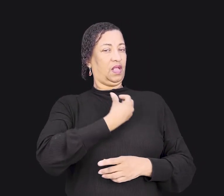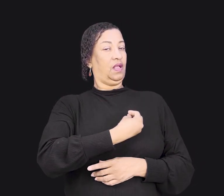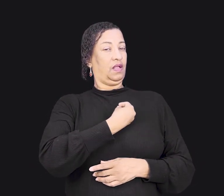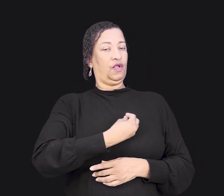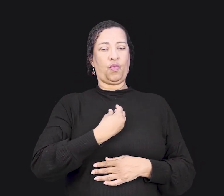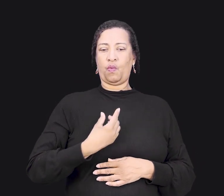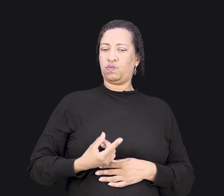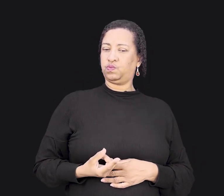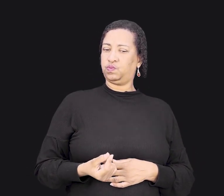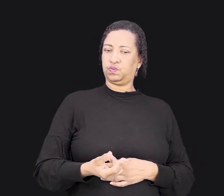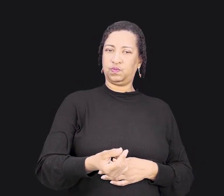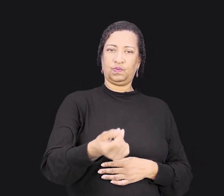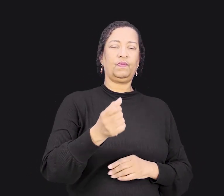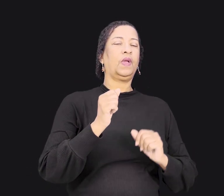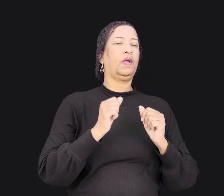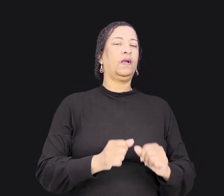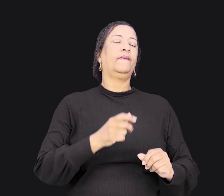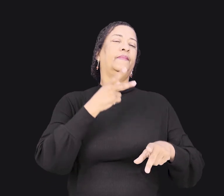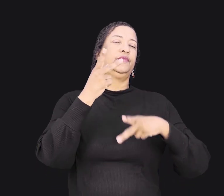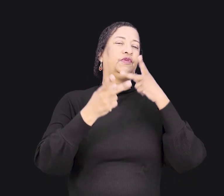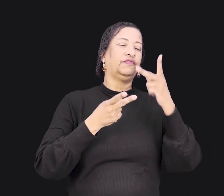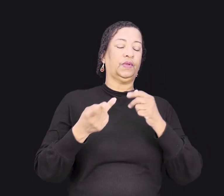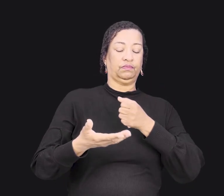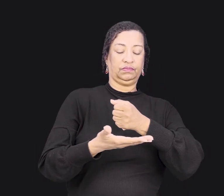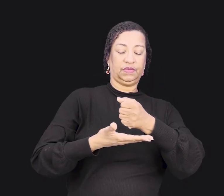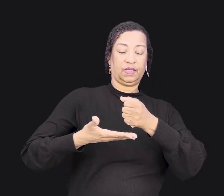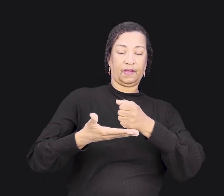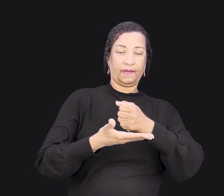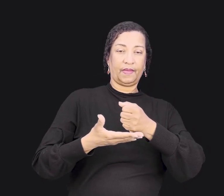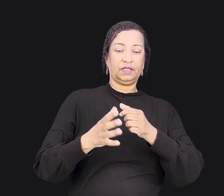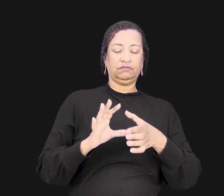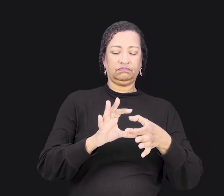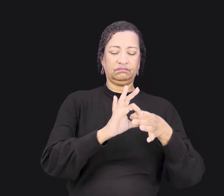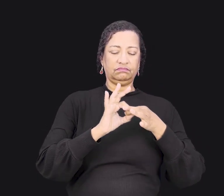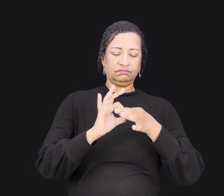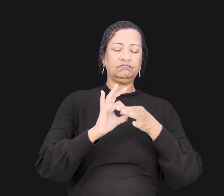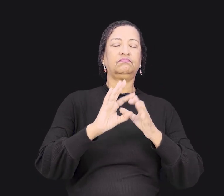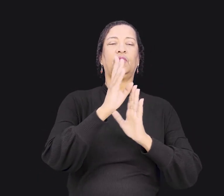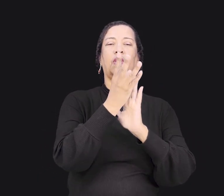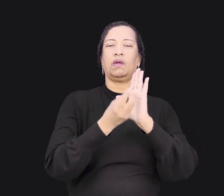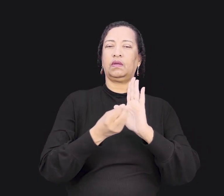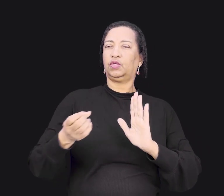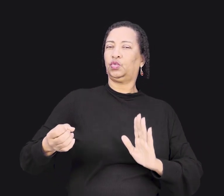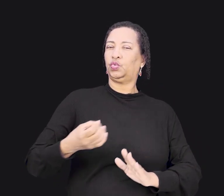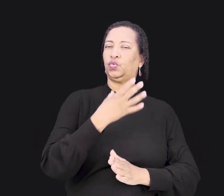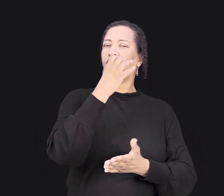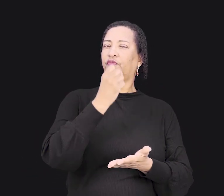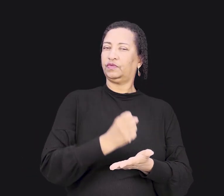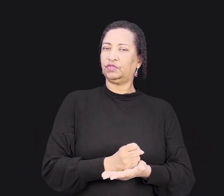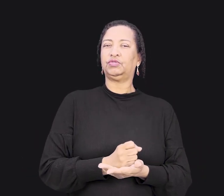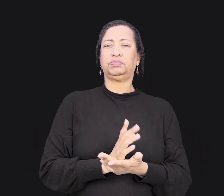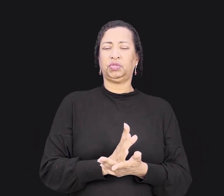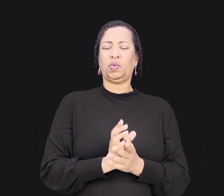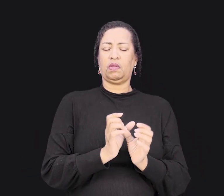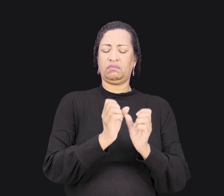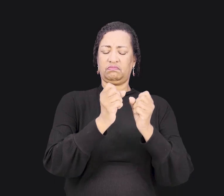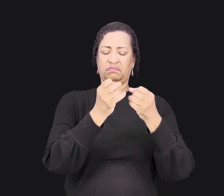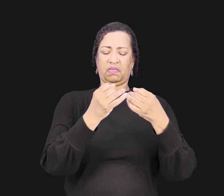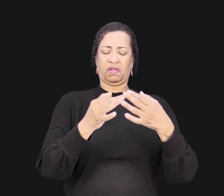eterna. Poderíamos dizer que a base doutrinária da comunhão da Igreja do Novo Testamento é bem definida. Paulo afirmou em